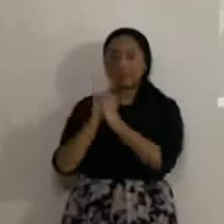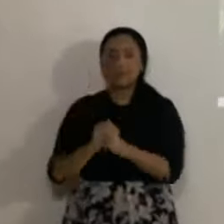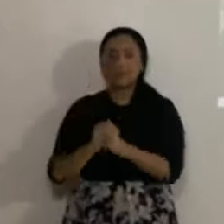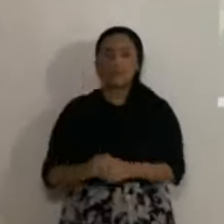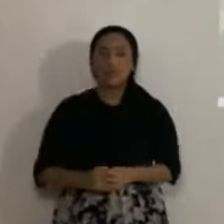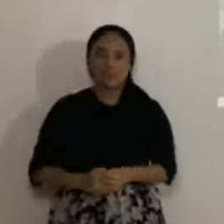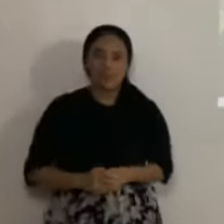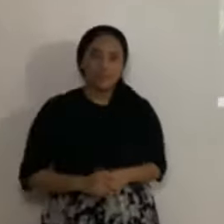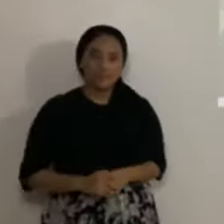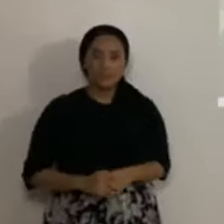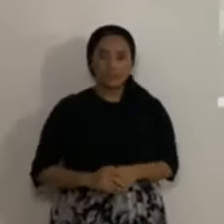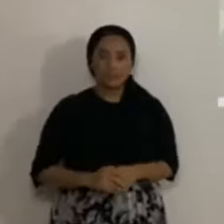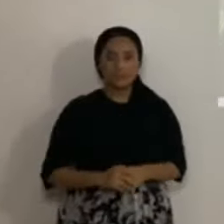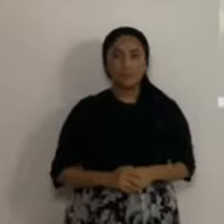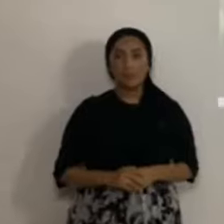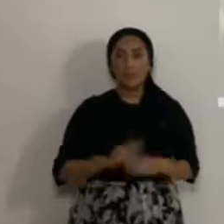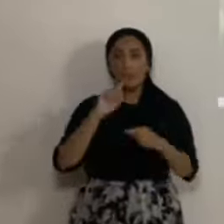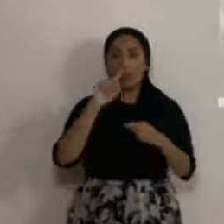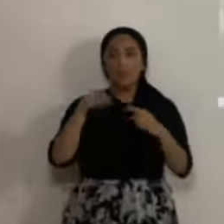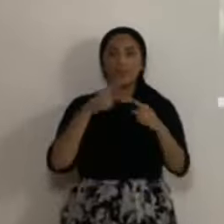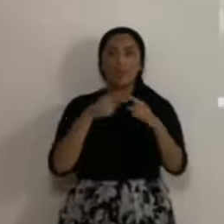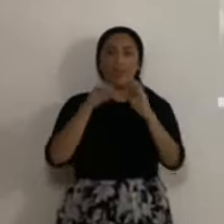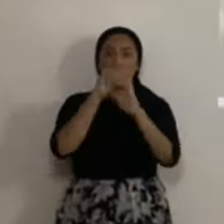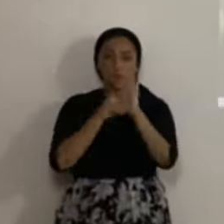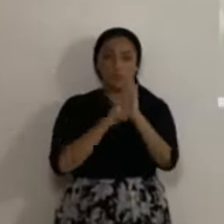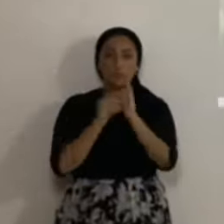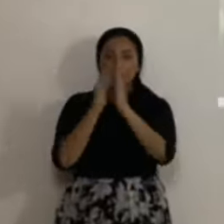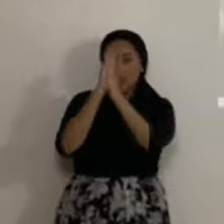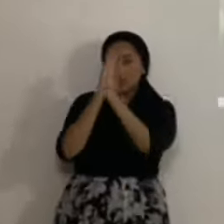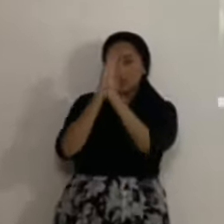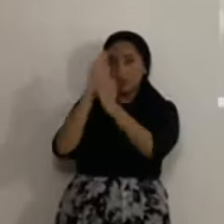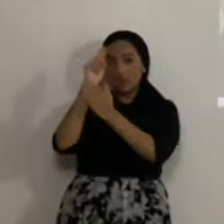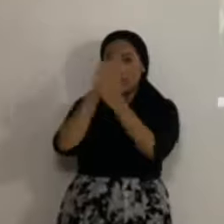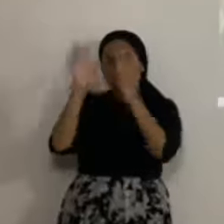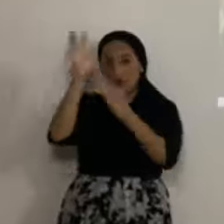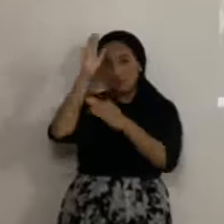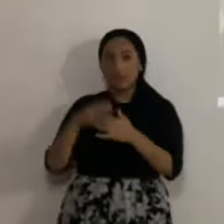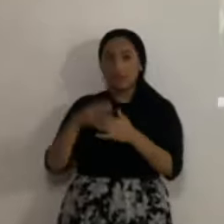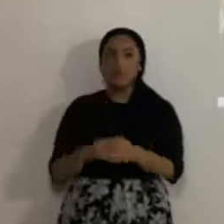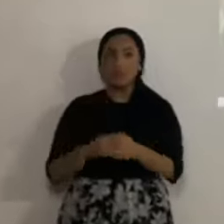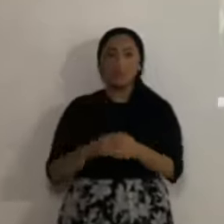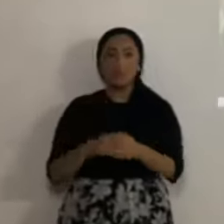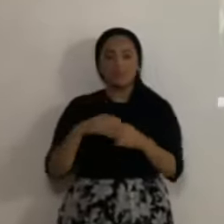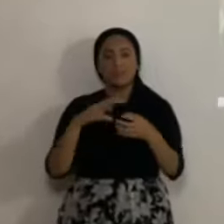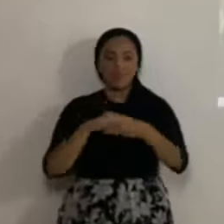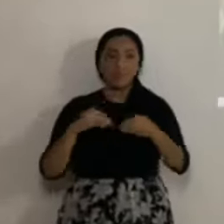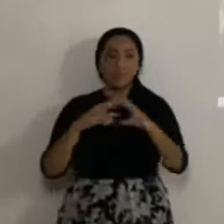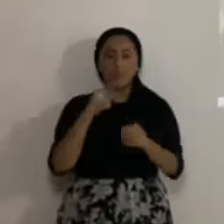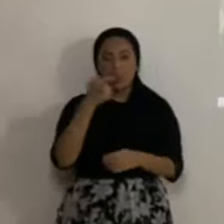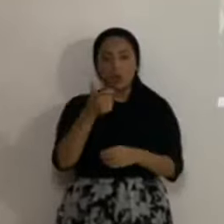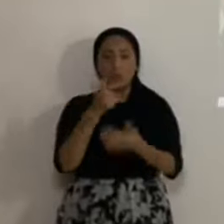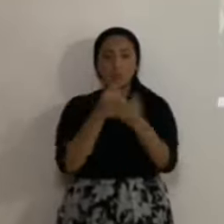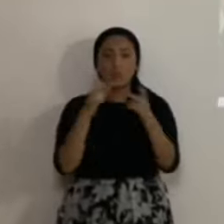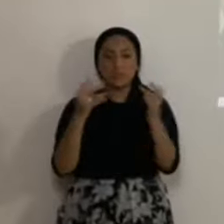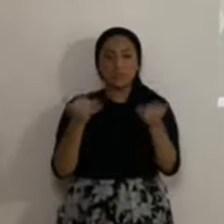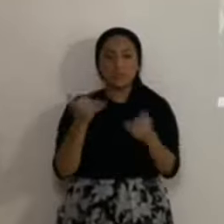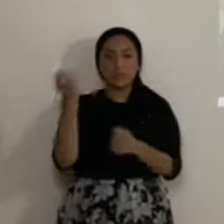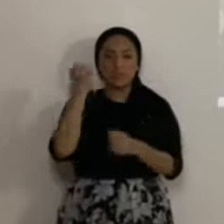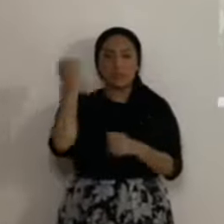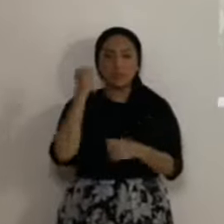traduce Y supliqué. Es cuando Moisés suplica al Eterno, etcétera, etcétera, puntos suspensivos, para que vean la Parashah este